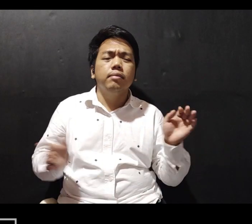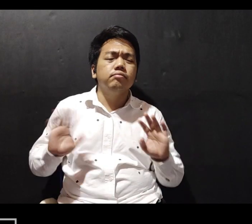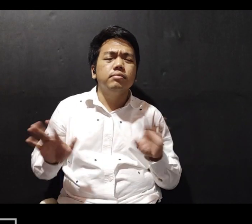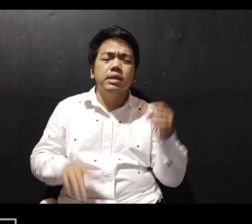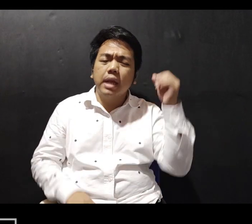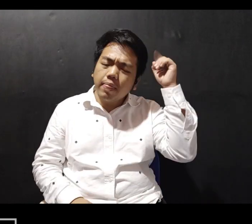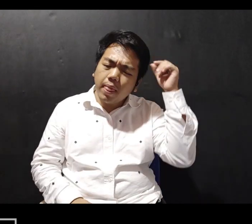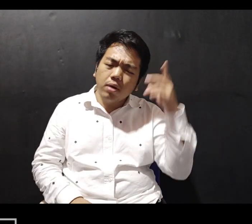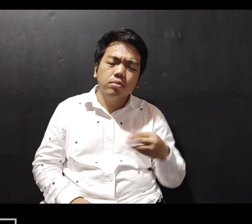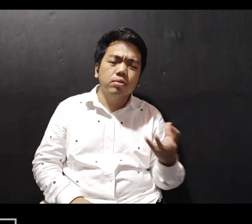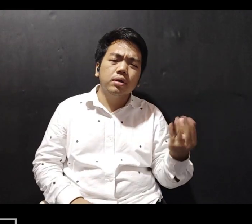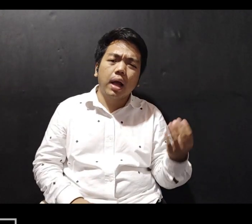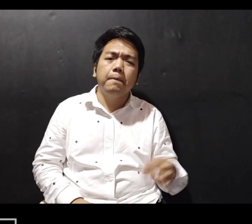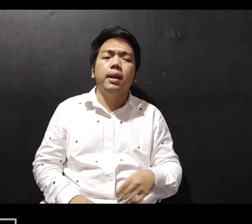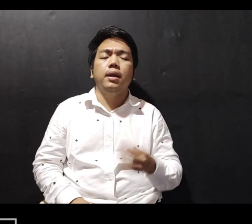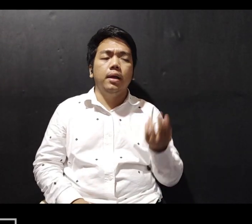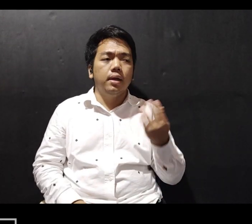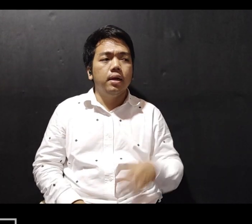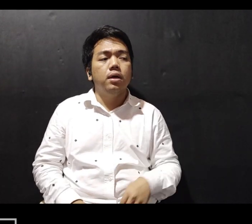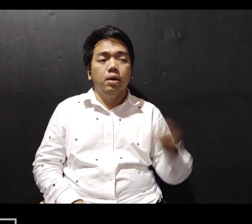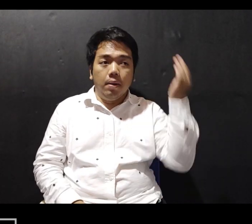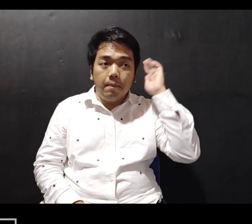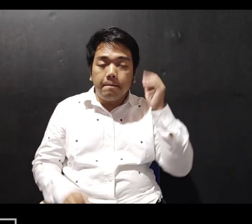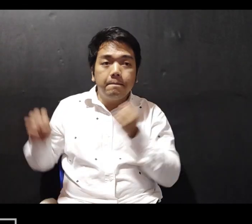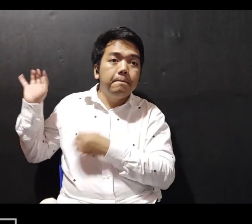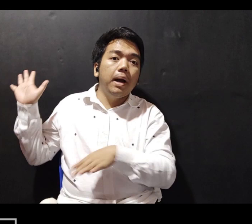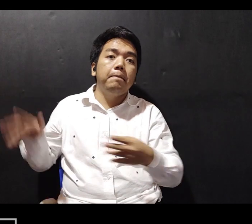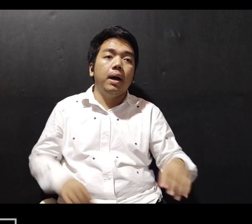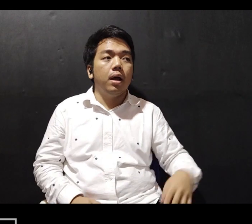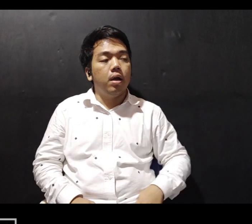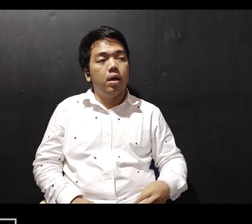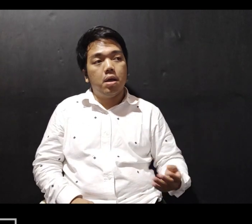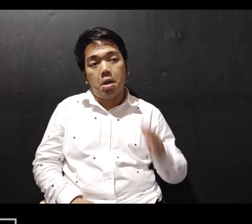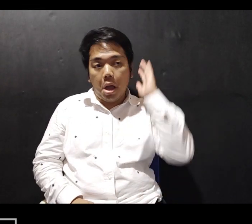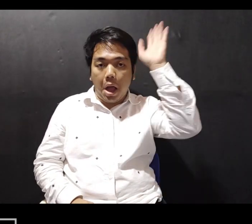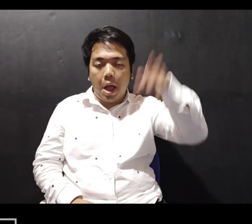waktu kedua, kapan kerajaan Tuhan akan direstorasikan kembali di bumi